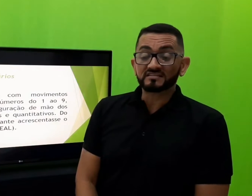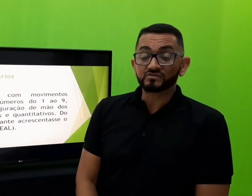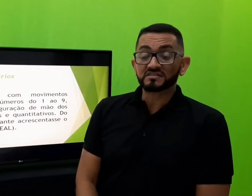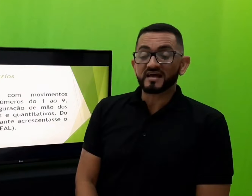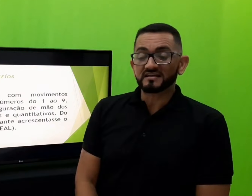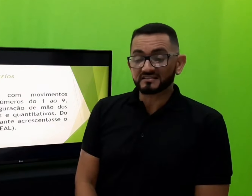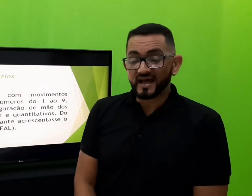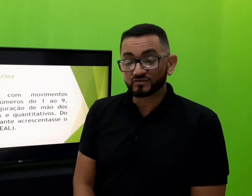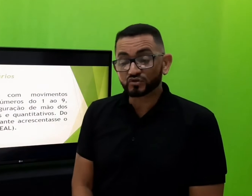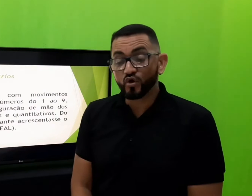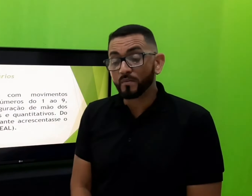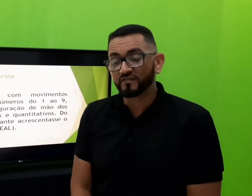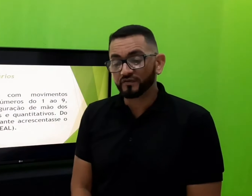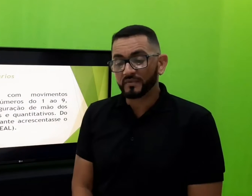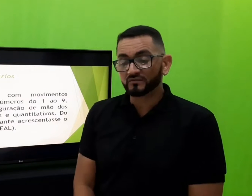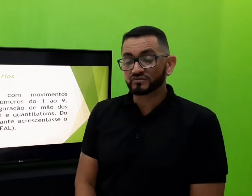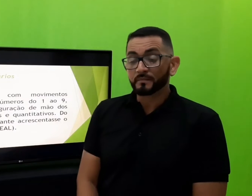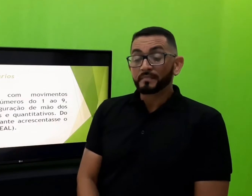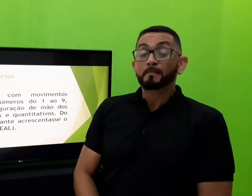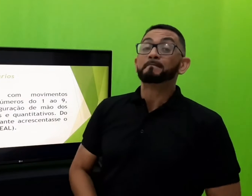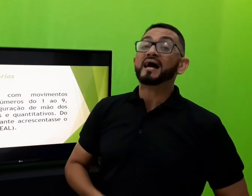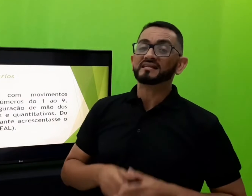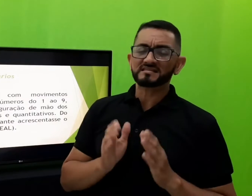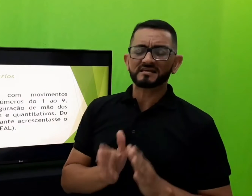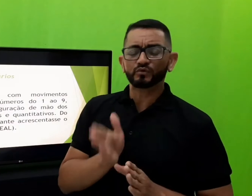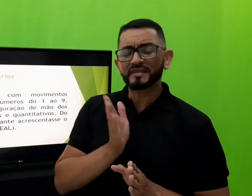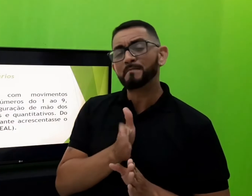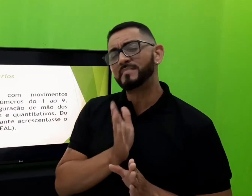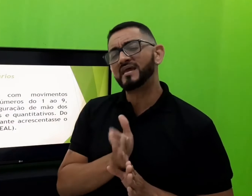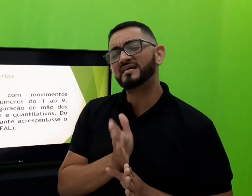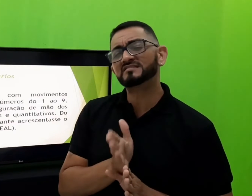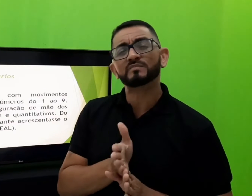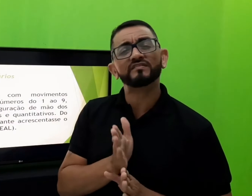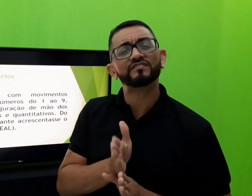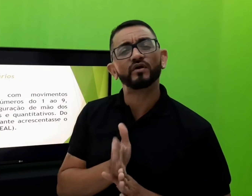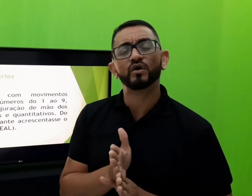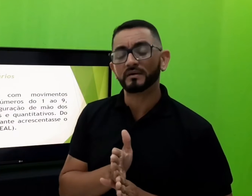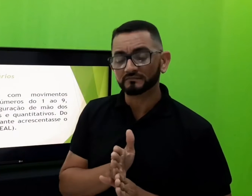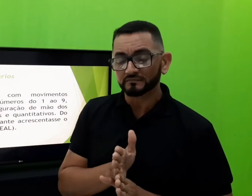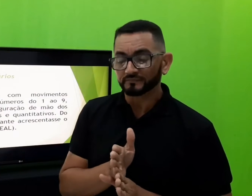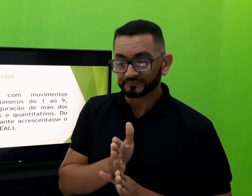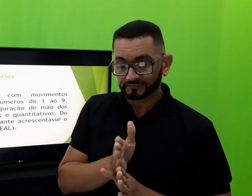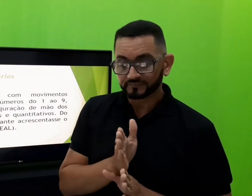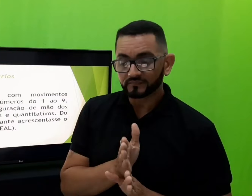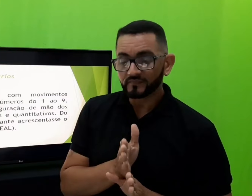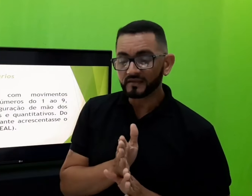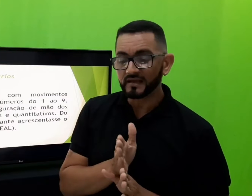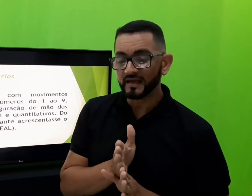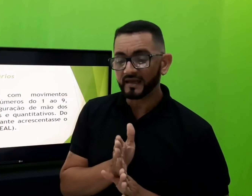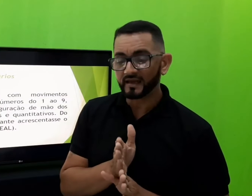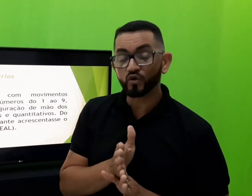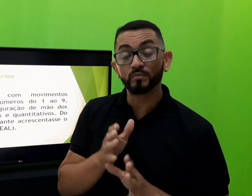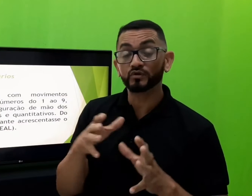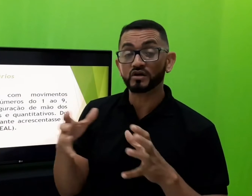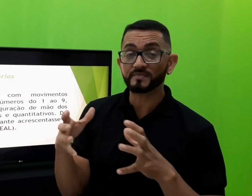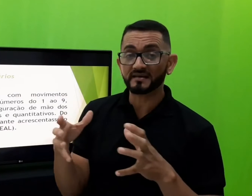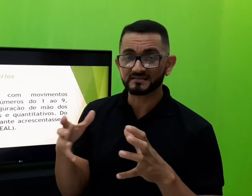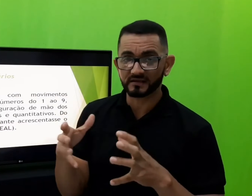eles são sinalizados com movimentos balançando da mesma forma como nós